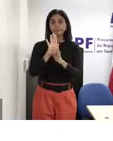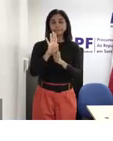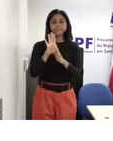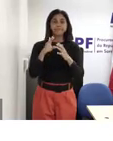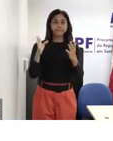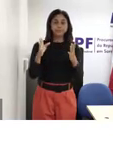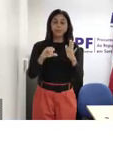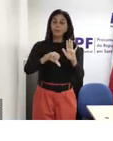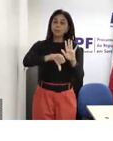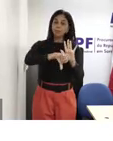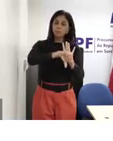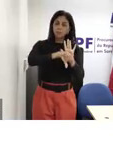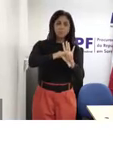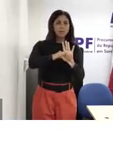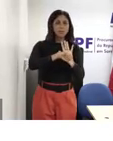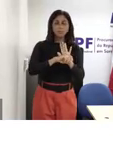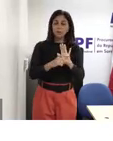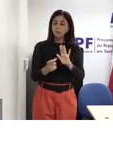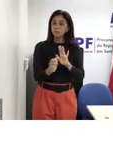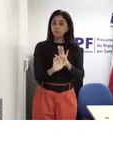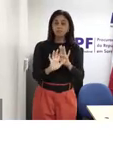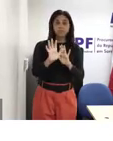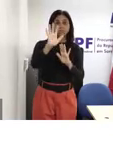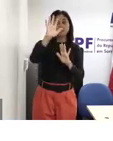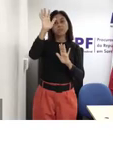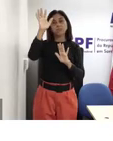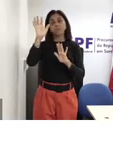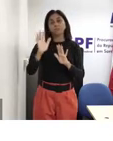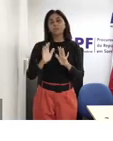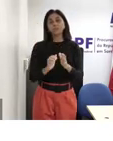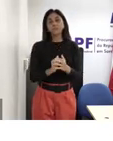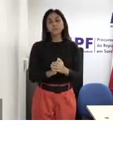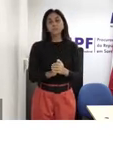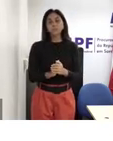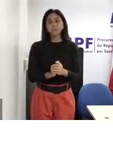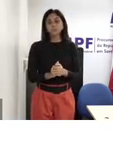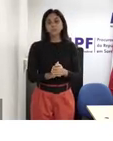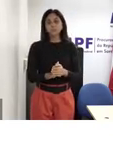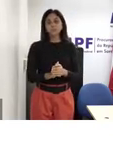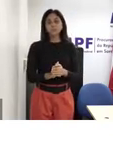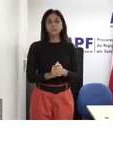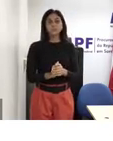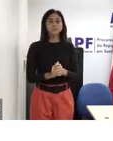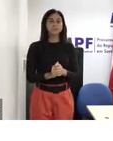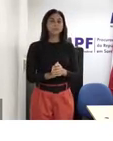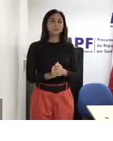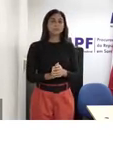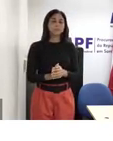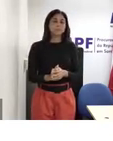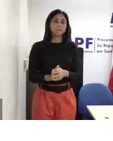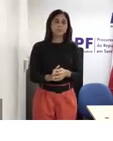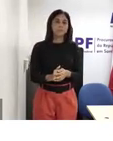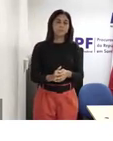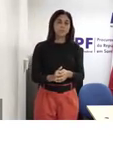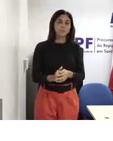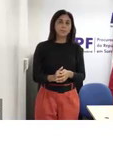Crime É lucrativo e o quanto é tem uma demanda internacional para esse material Porque conforme